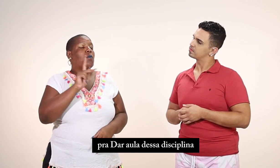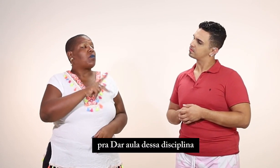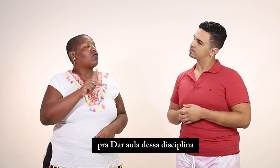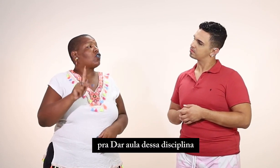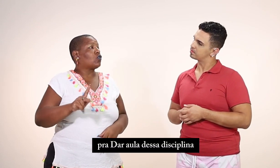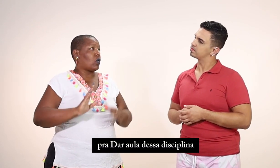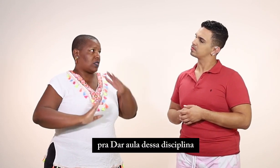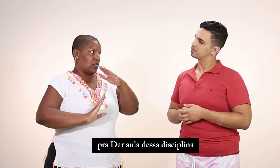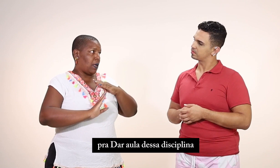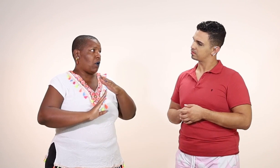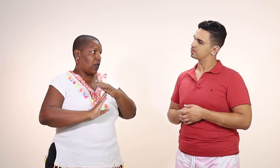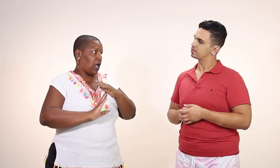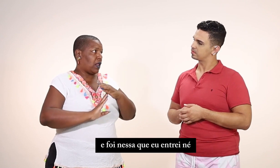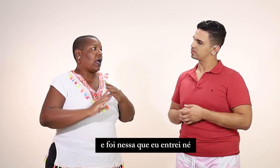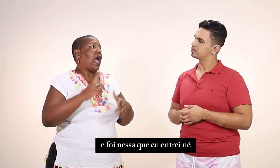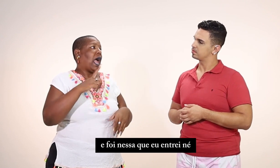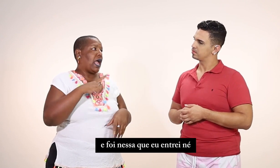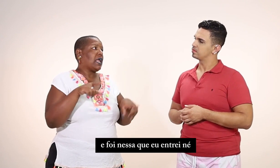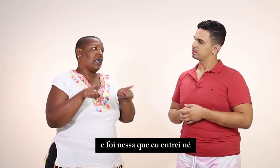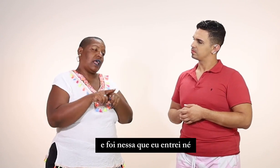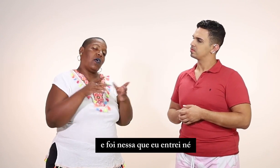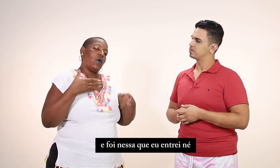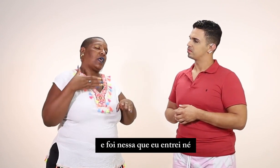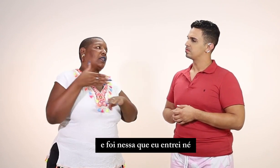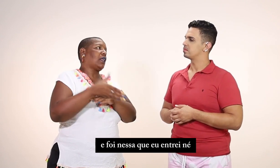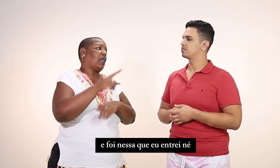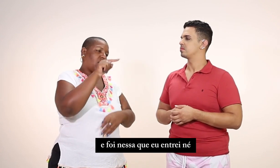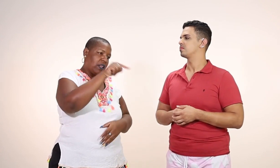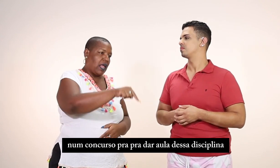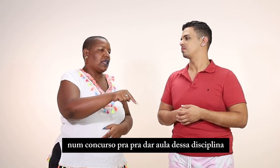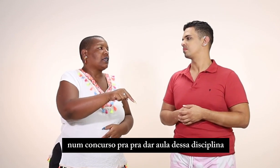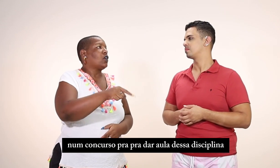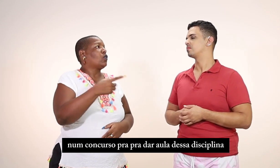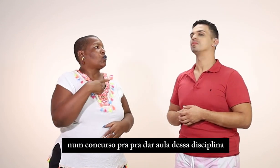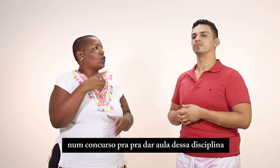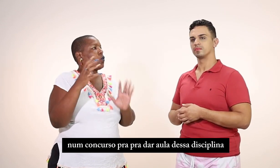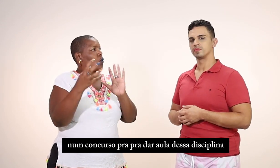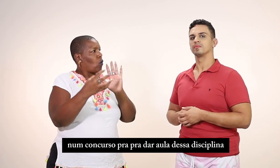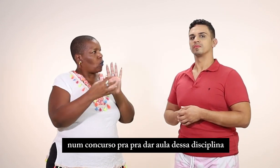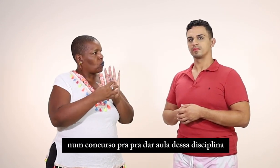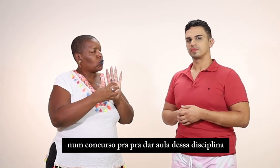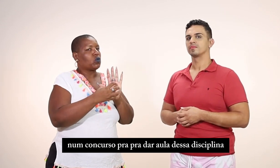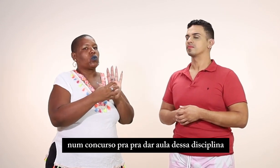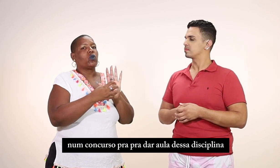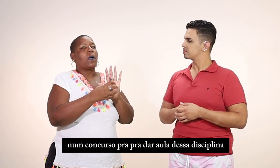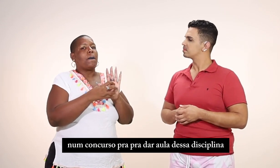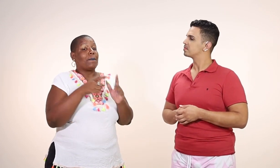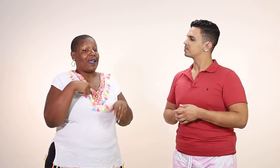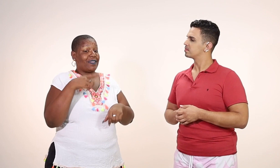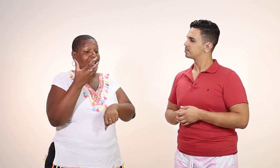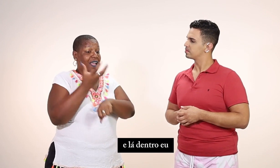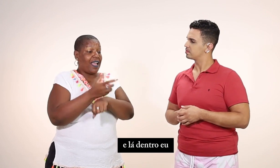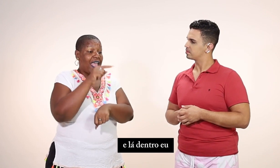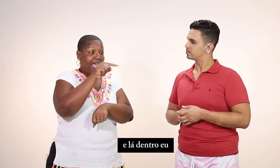dessa disciplina. E foi nessa que eu entrei, né, num concurso para dar aula dessa disciplina. E lá